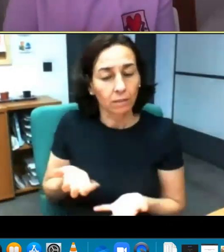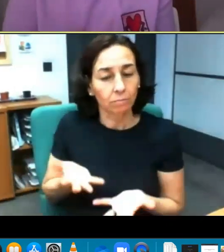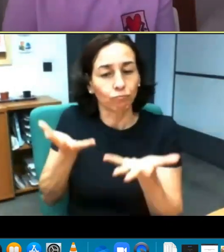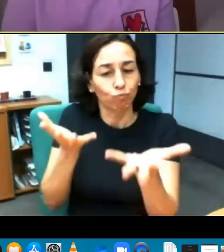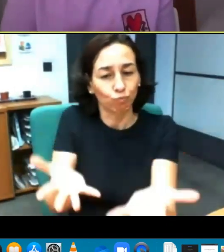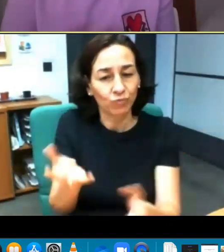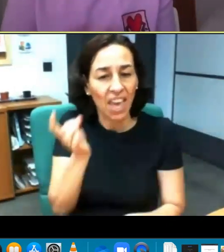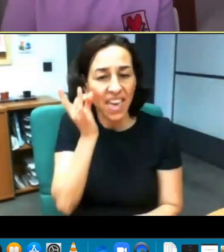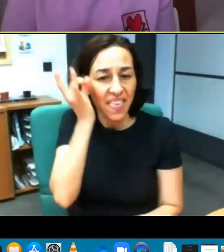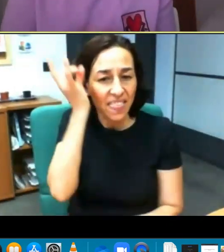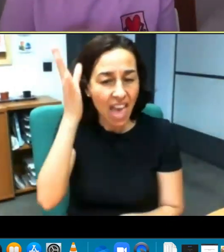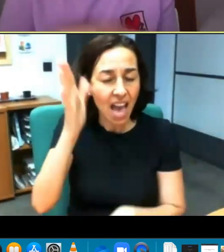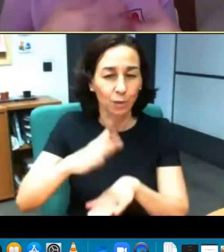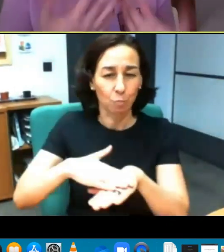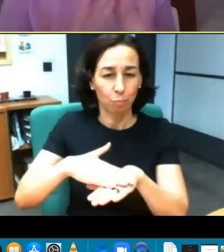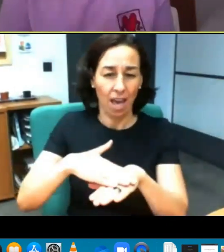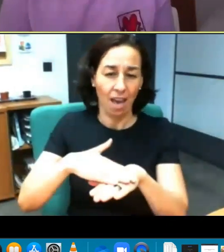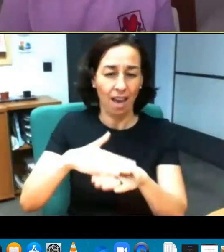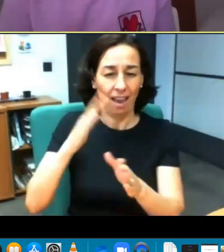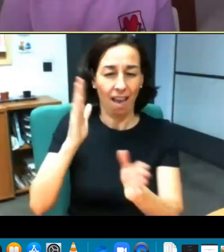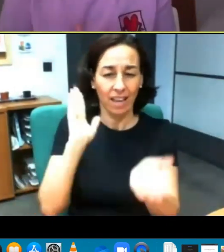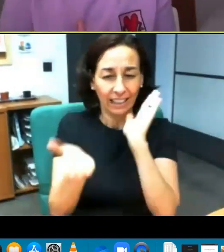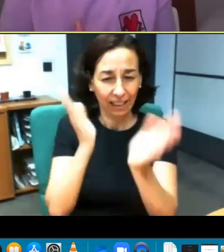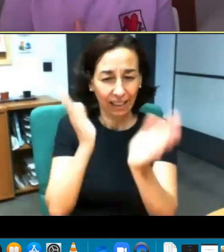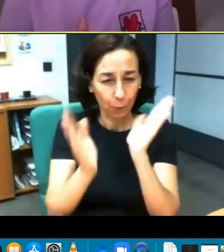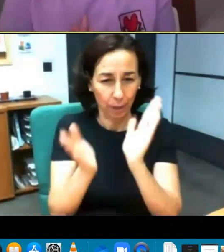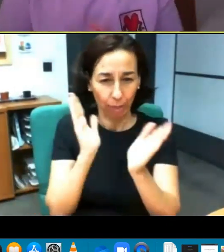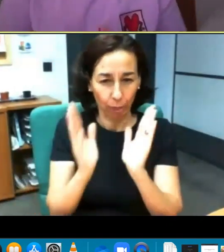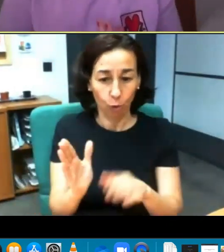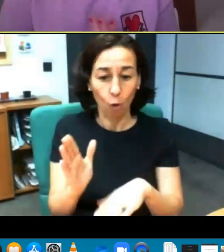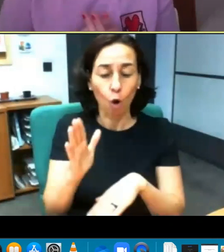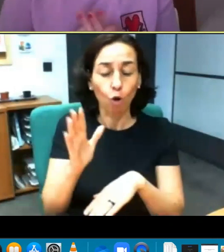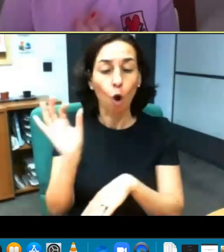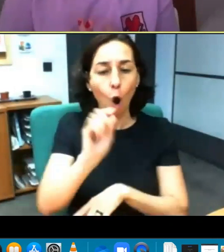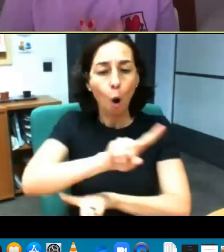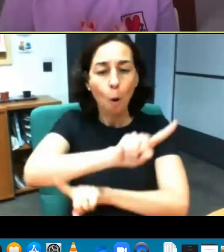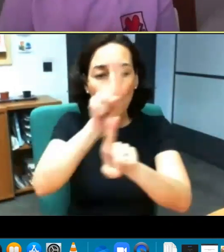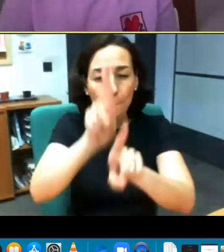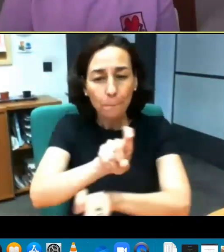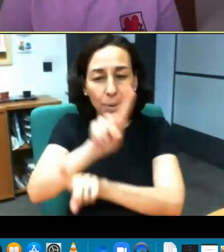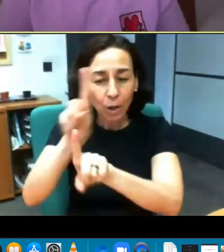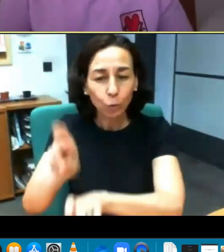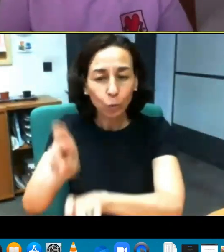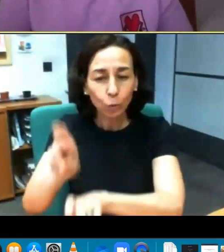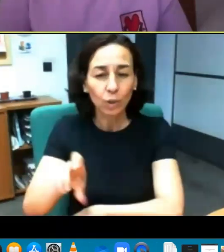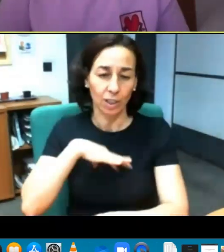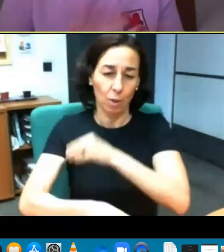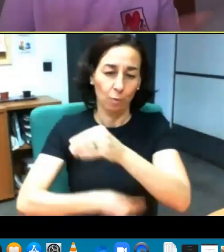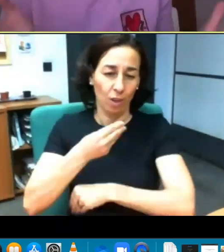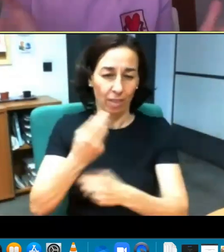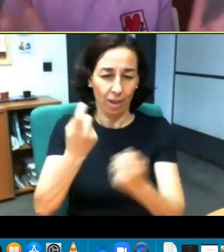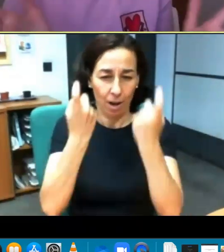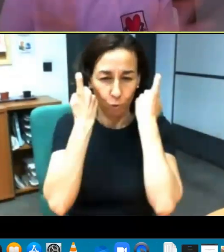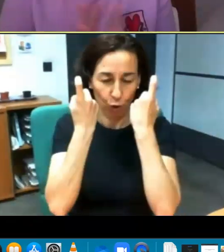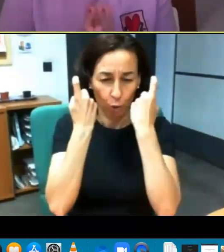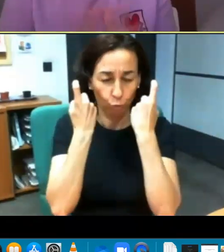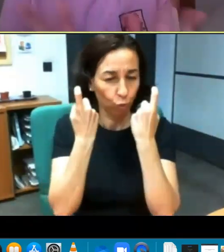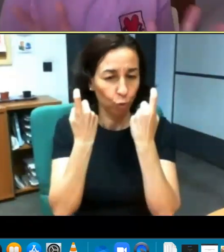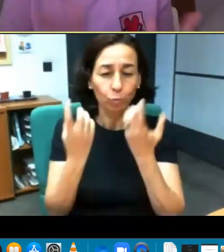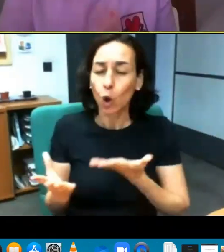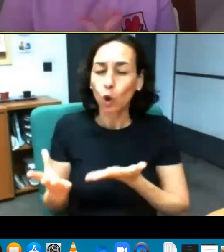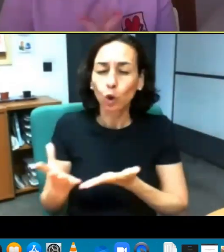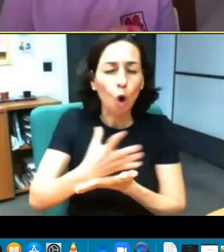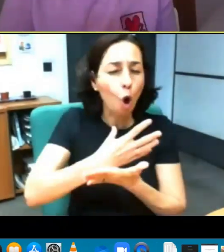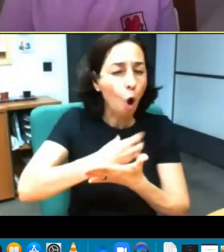intervención, posibles preguntas que realizar a los alumnos de manera muy, muy estructurada, que por supuesto, por mi